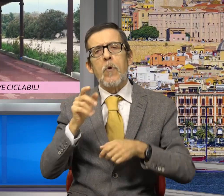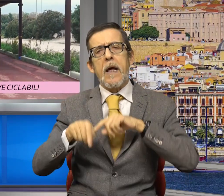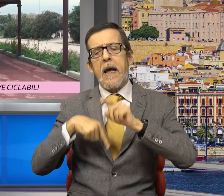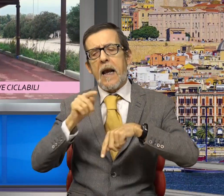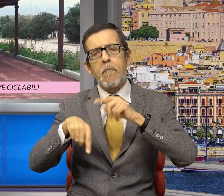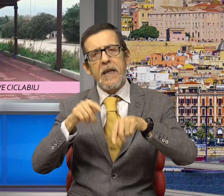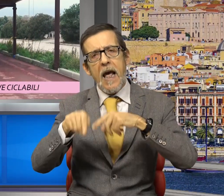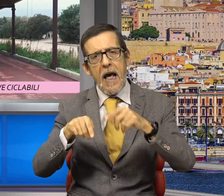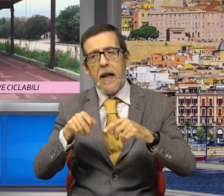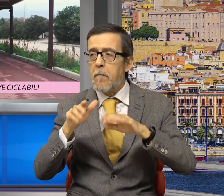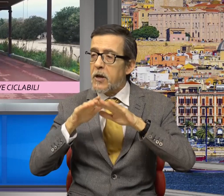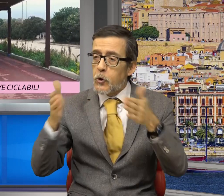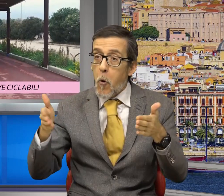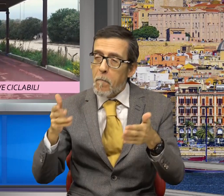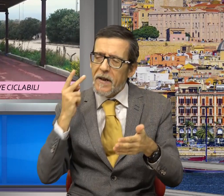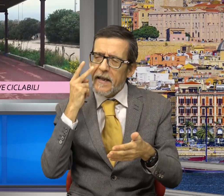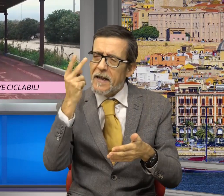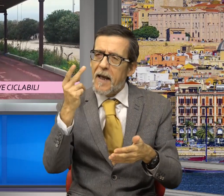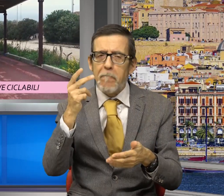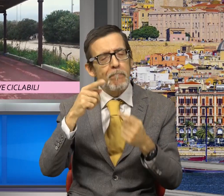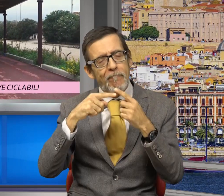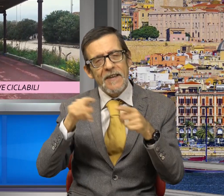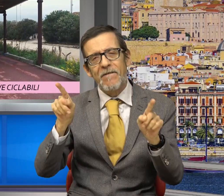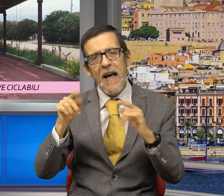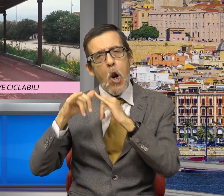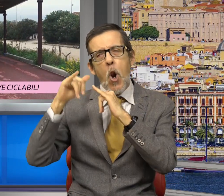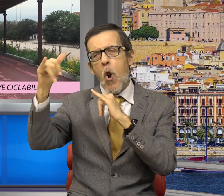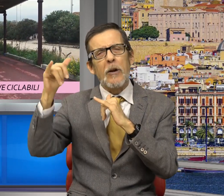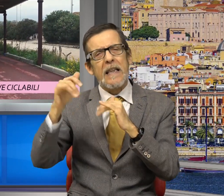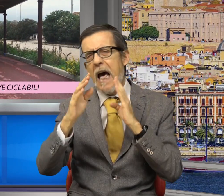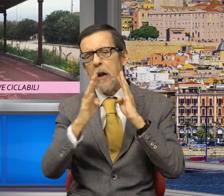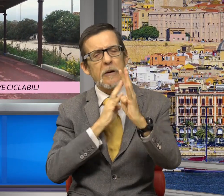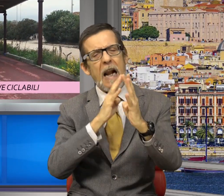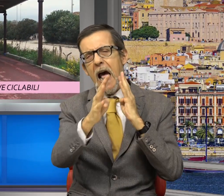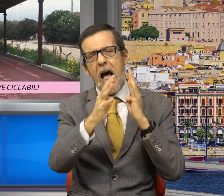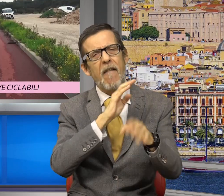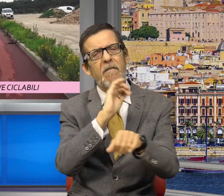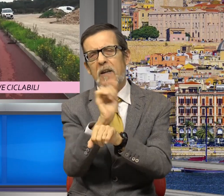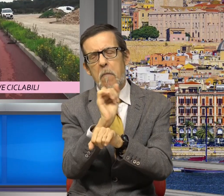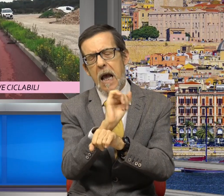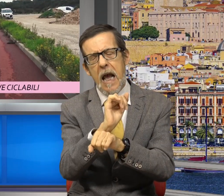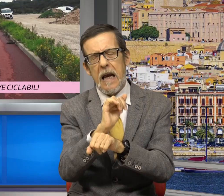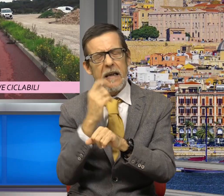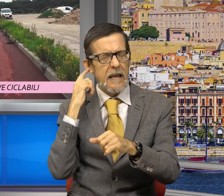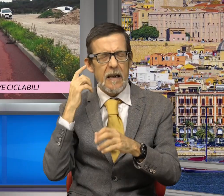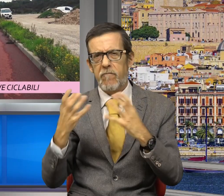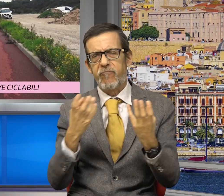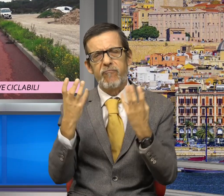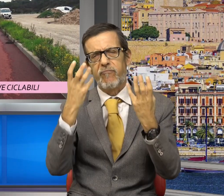volto diverso di Olbia, lontano dal caos cittadino, e immergersi in un contesto paesaggistico riqualificato e valorizzato. Questo